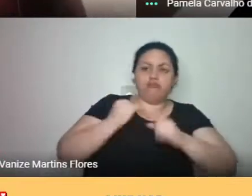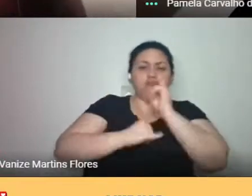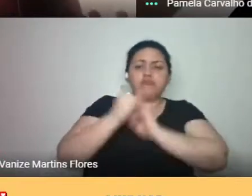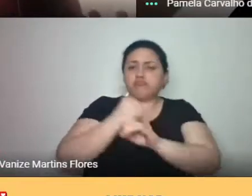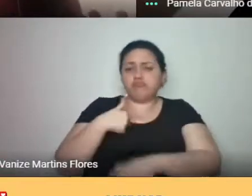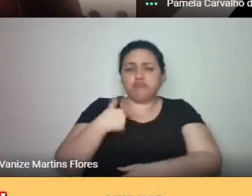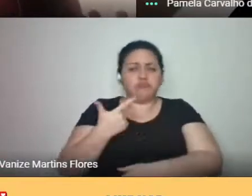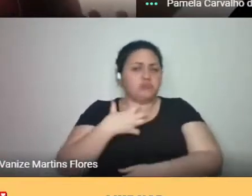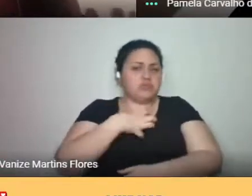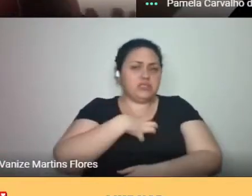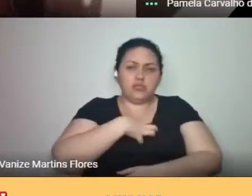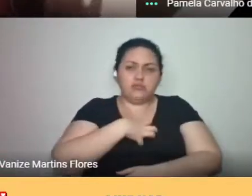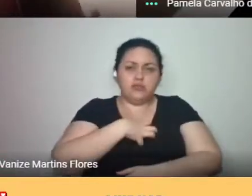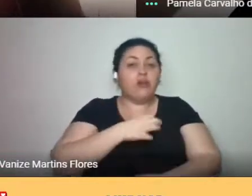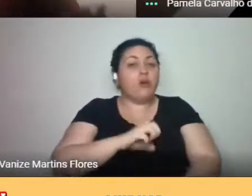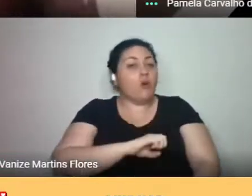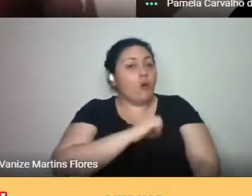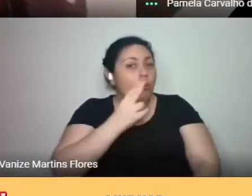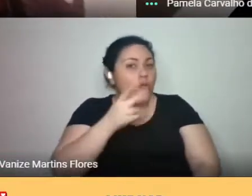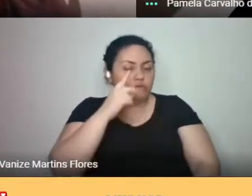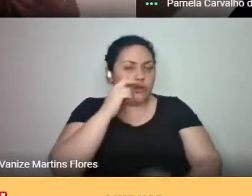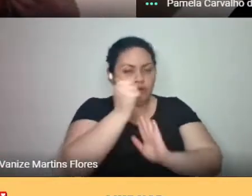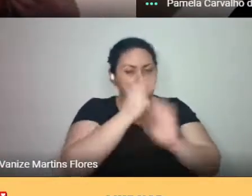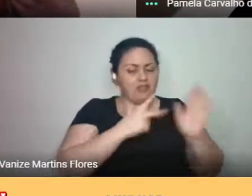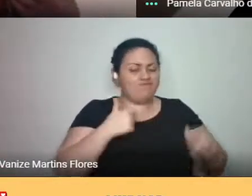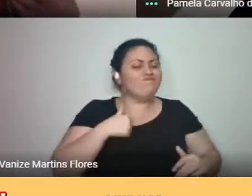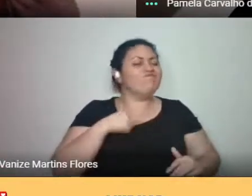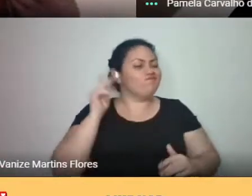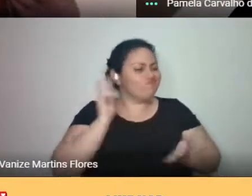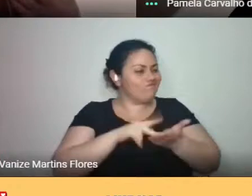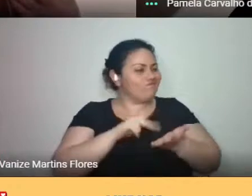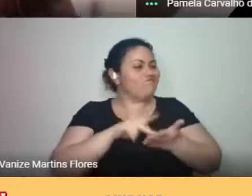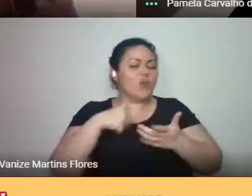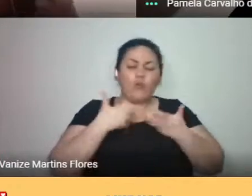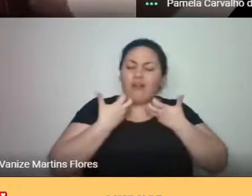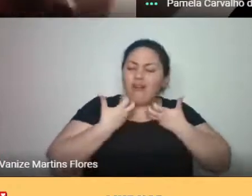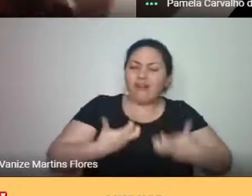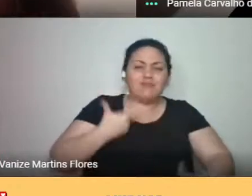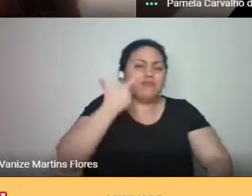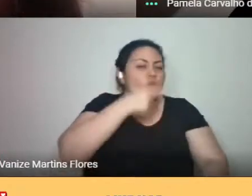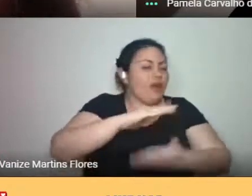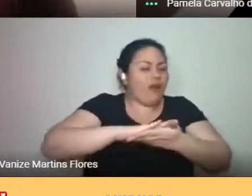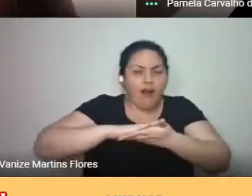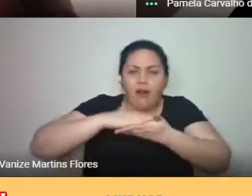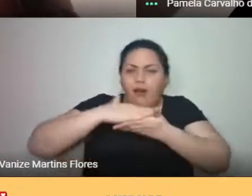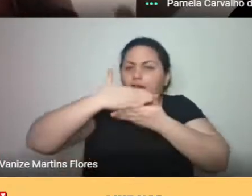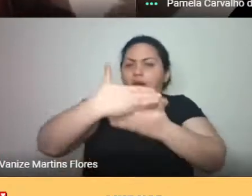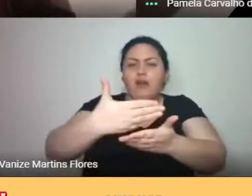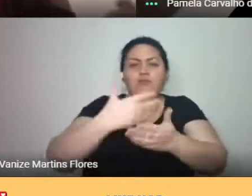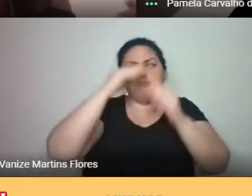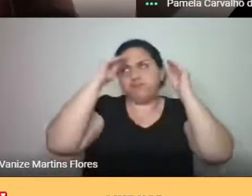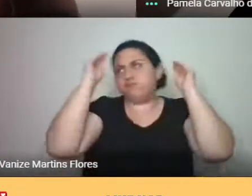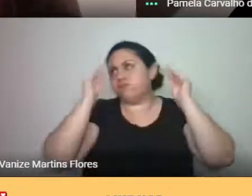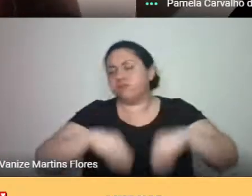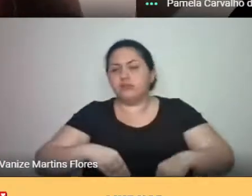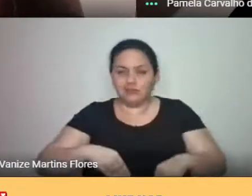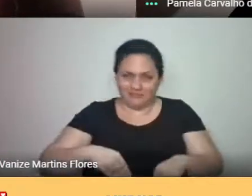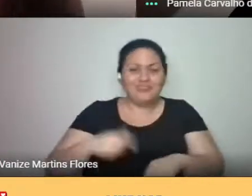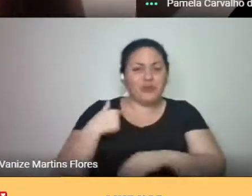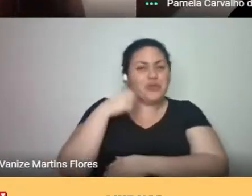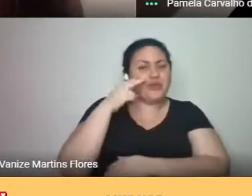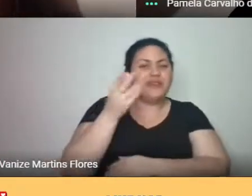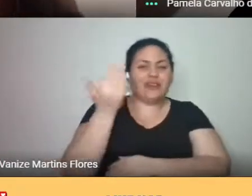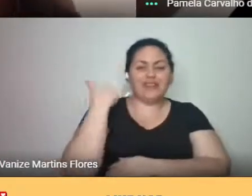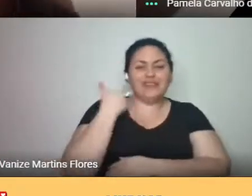né, cansada, eu não consigo abrir meu computador, eu não consigo pensar na ideia. Esses dias eu vi um meme que eu ria,